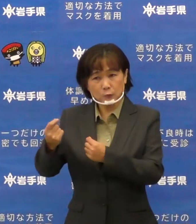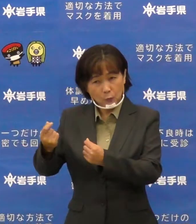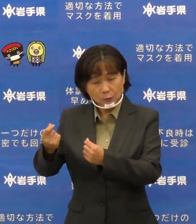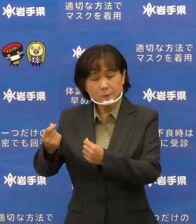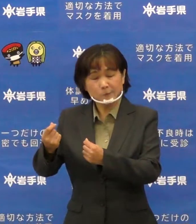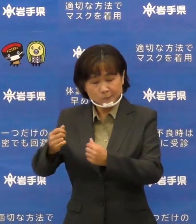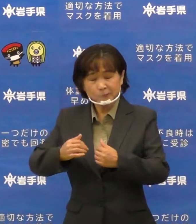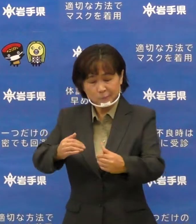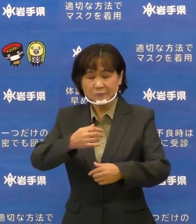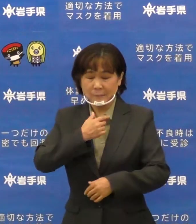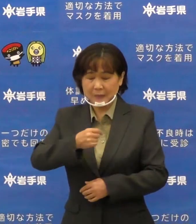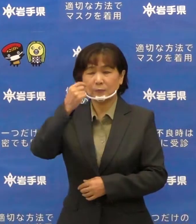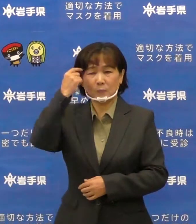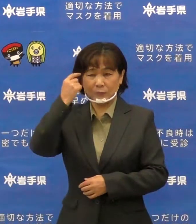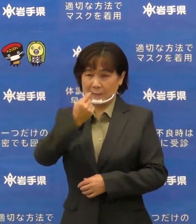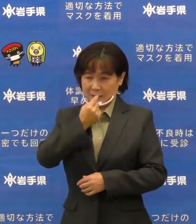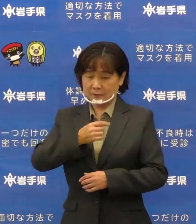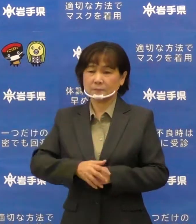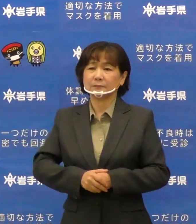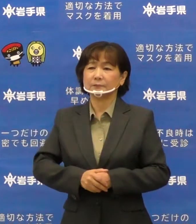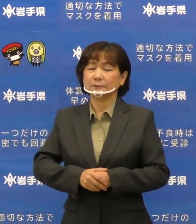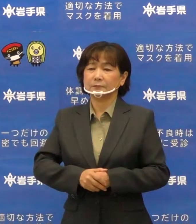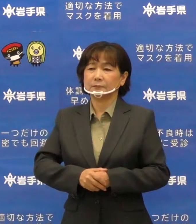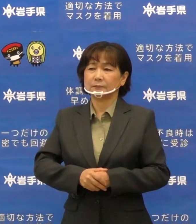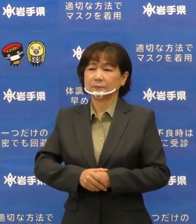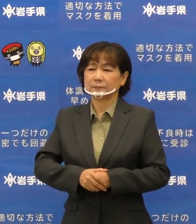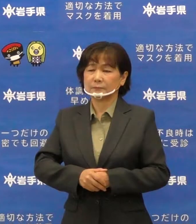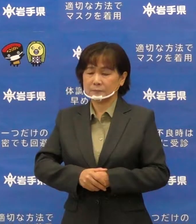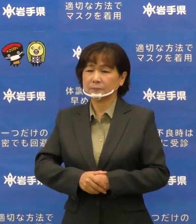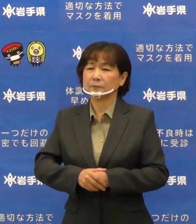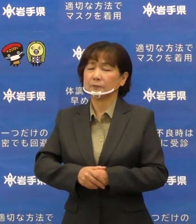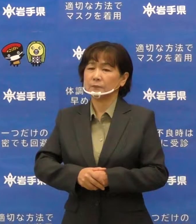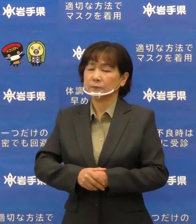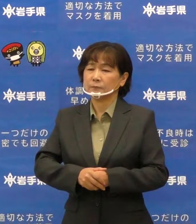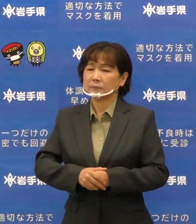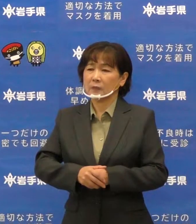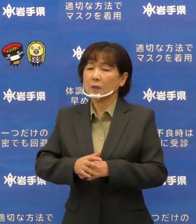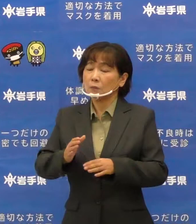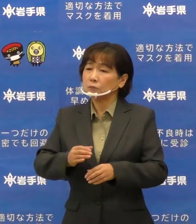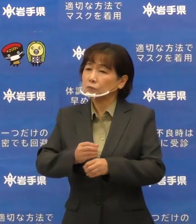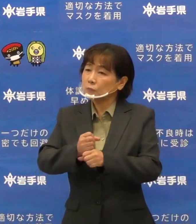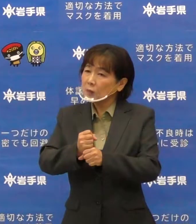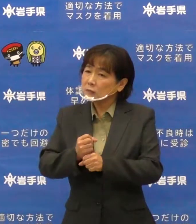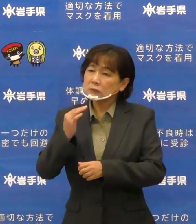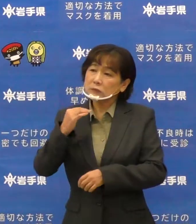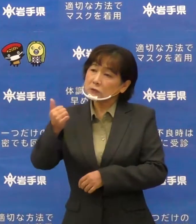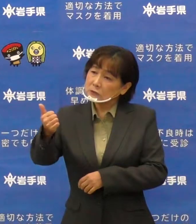ということは、まあ、知事としては今後その、まあ